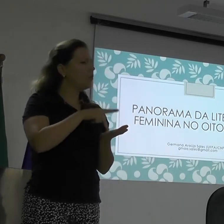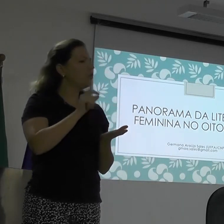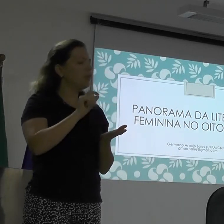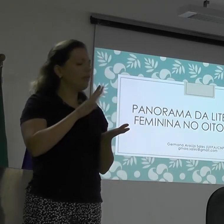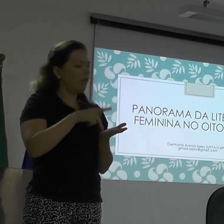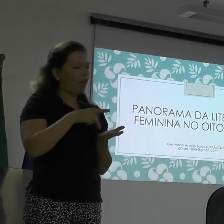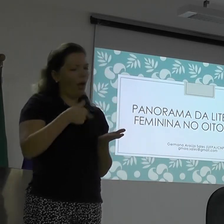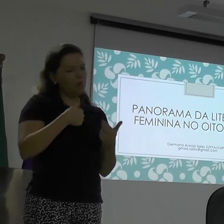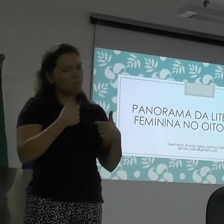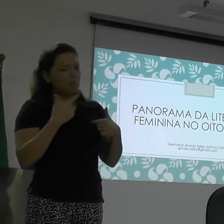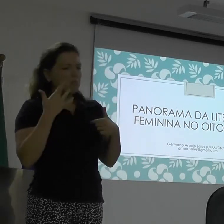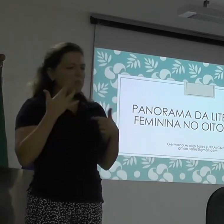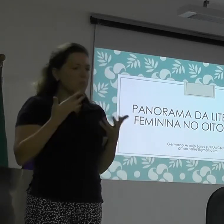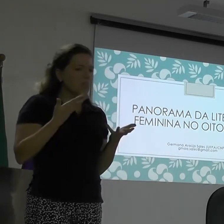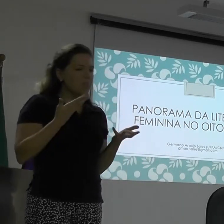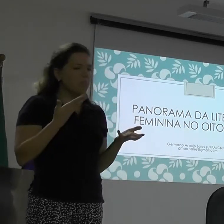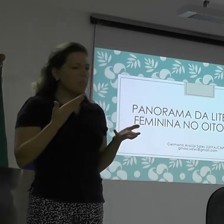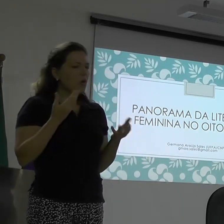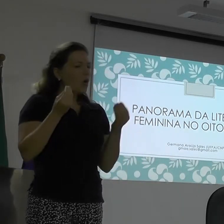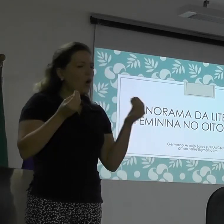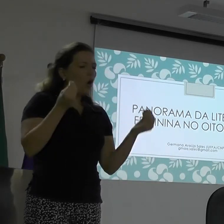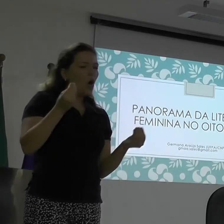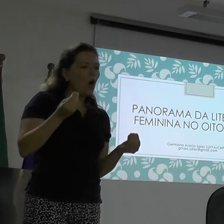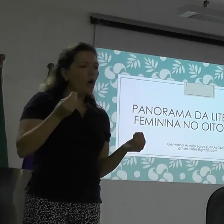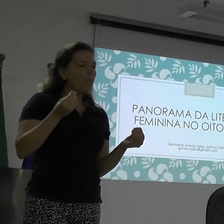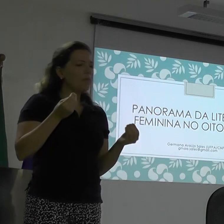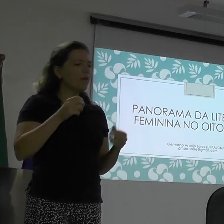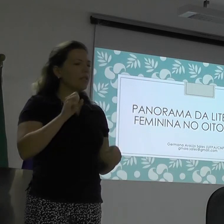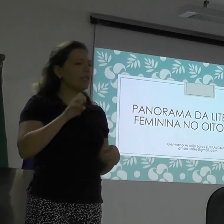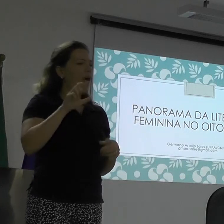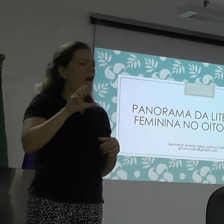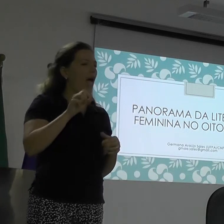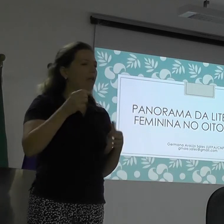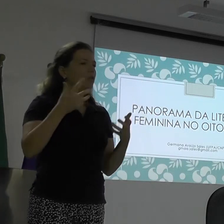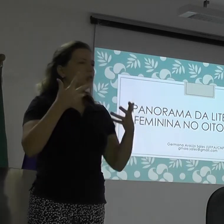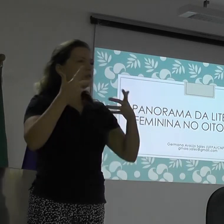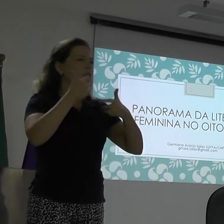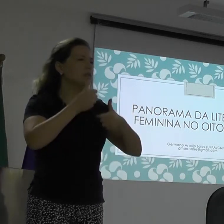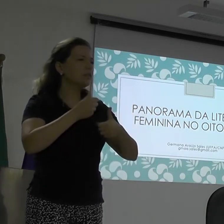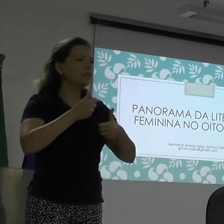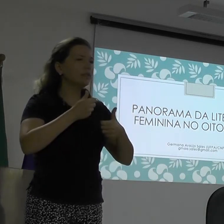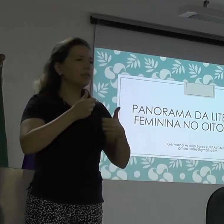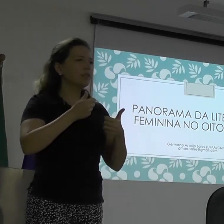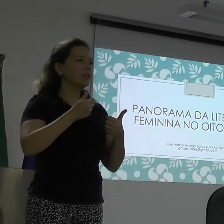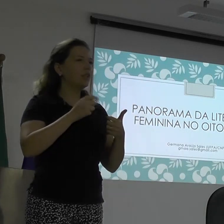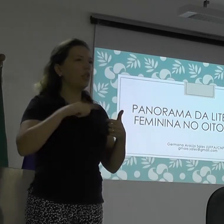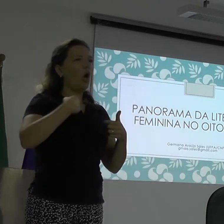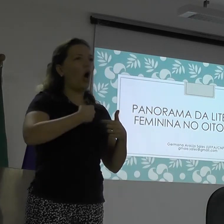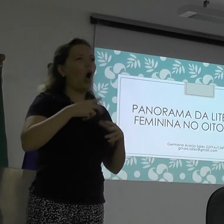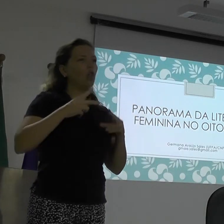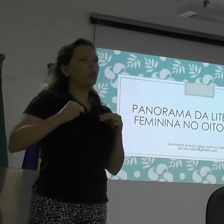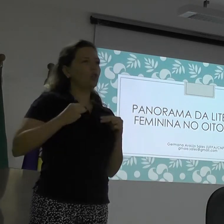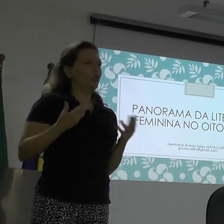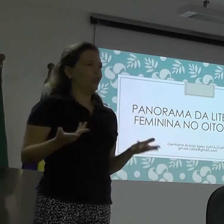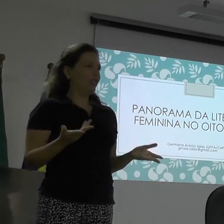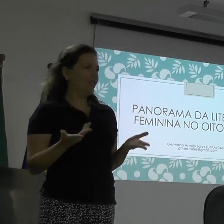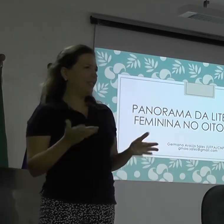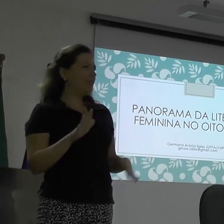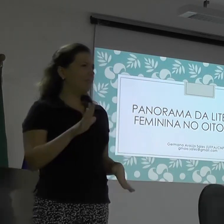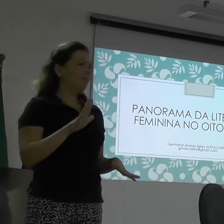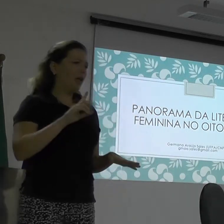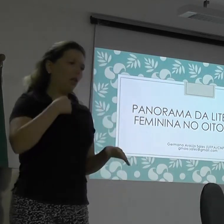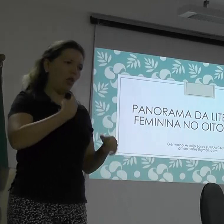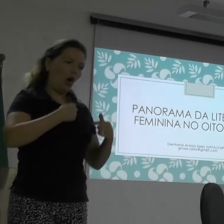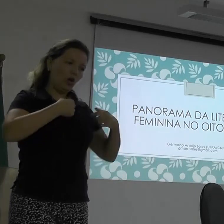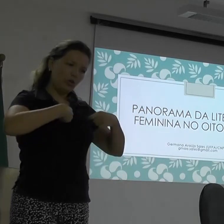do entendimento do belo sexo nosso, né, nosso, que eu digo assim, nosso